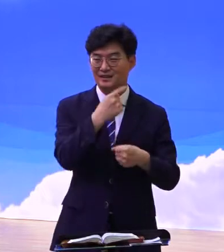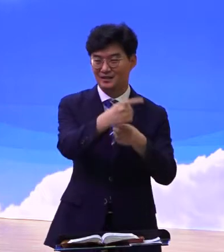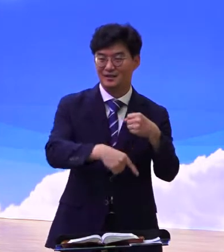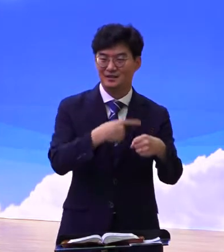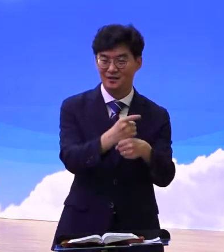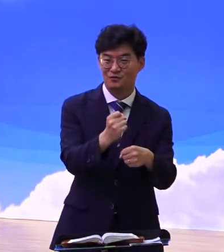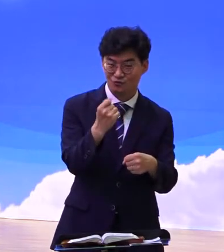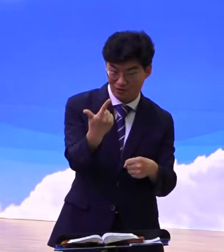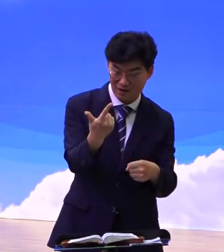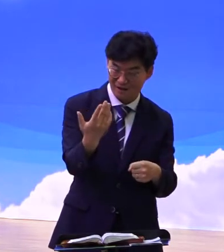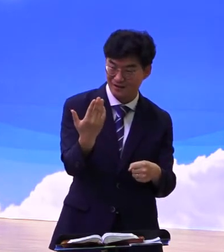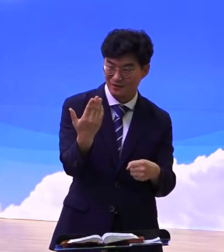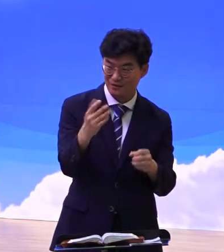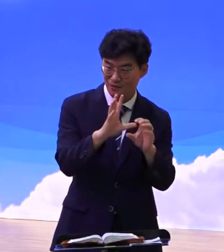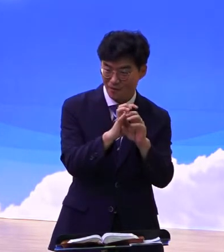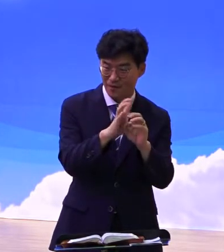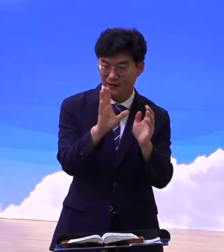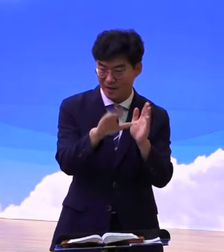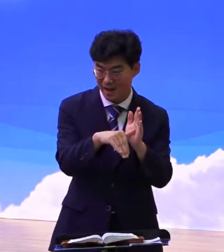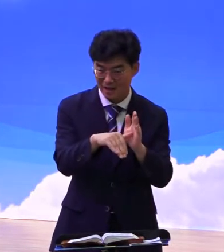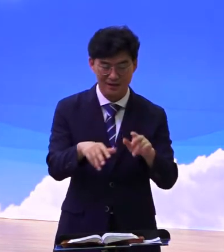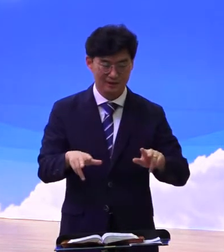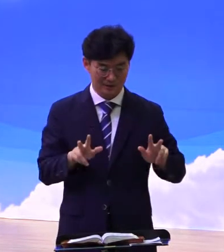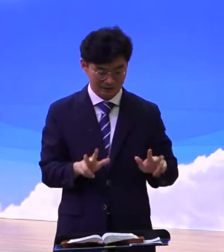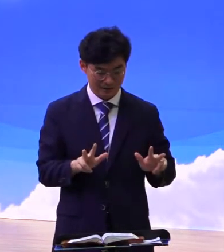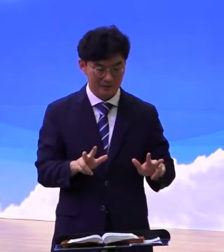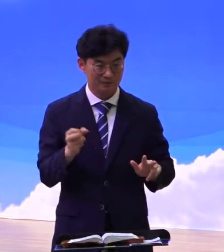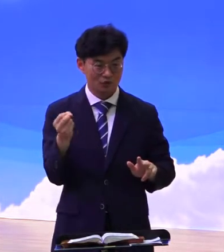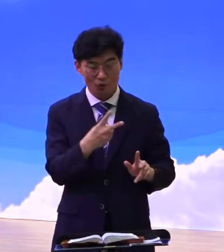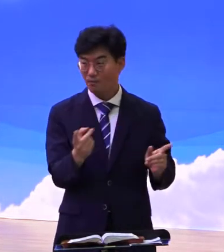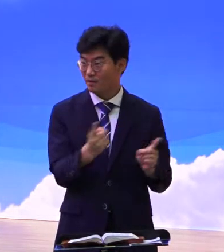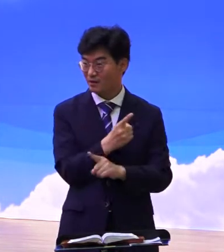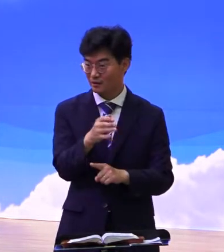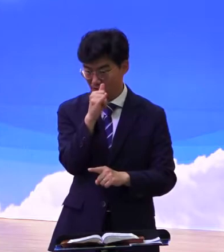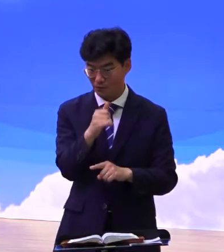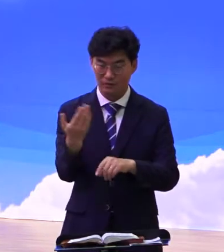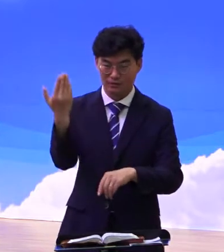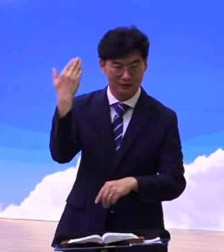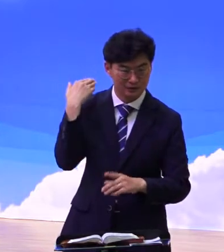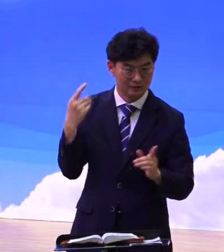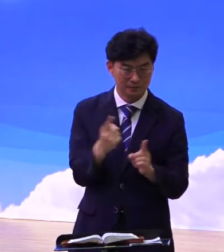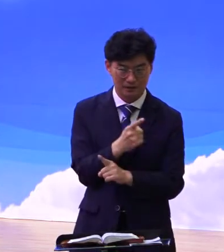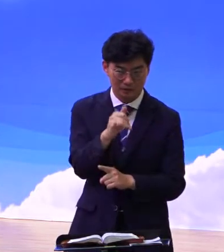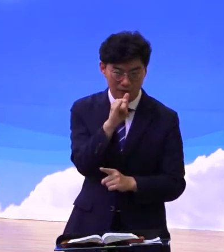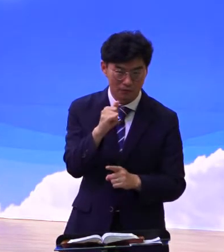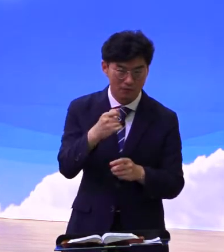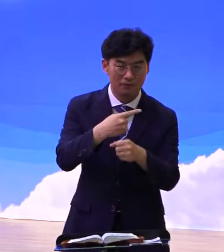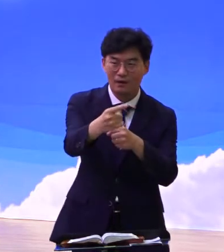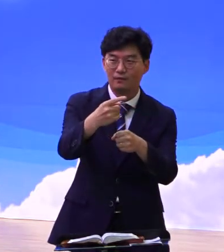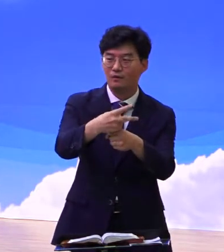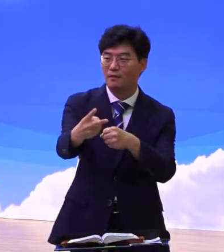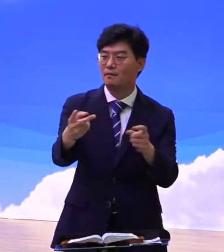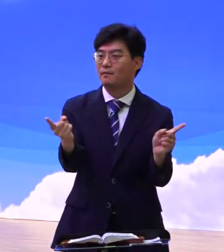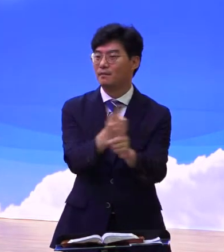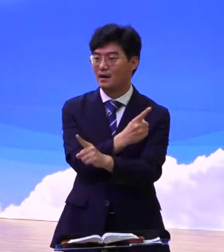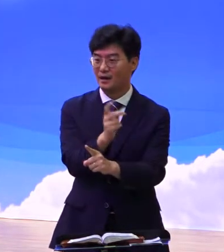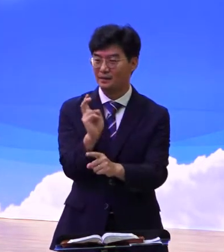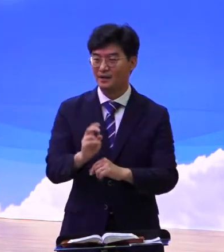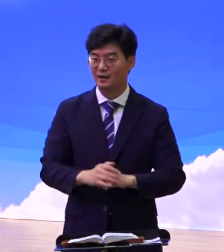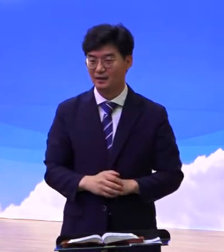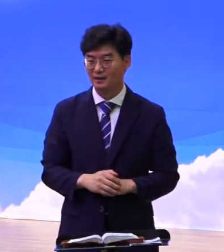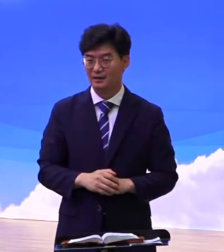시대와 지금은 비교할 수 없는 놀라운 삶의 격차와 변화를